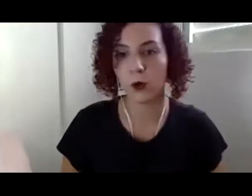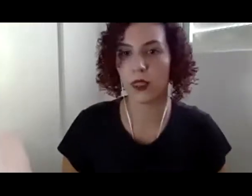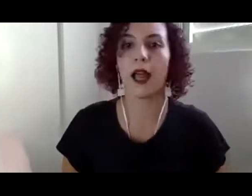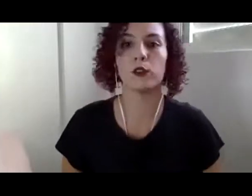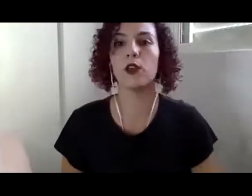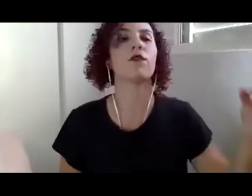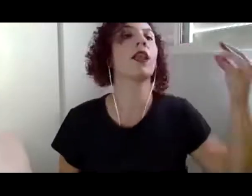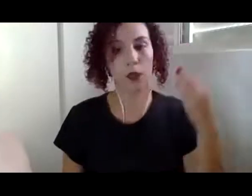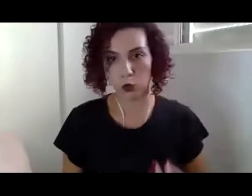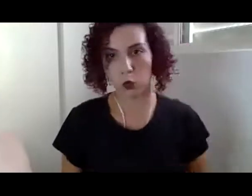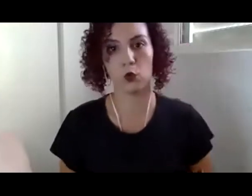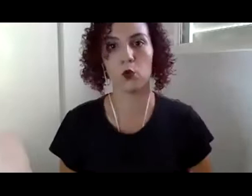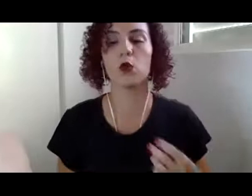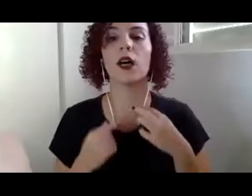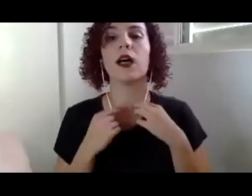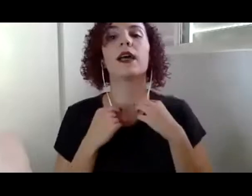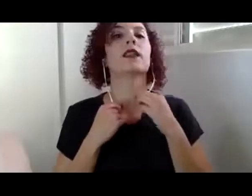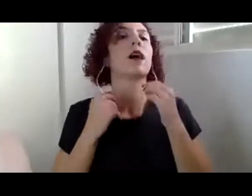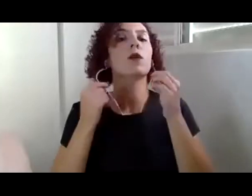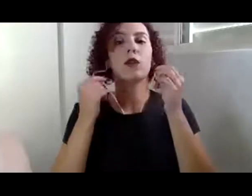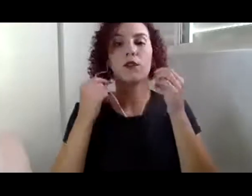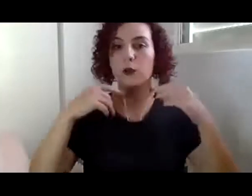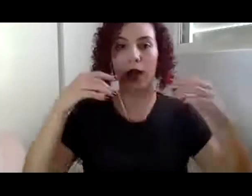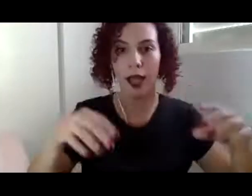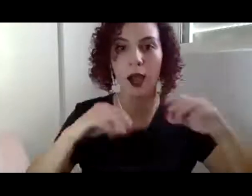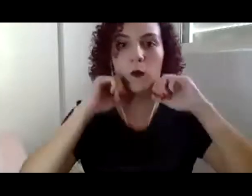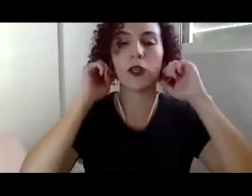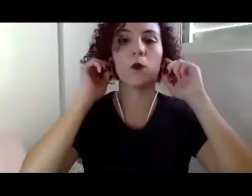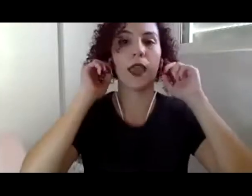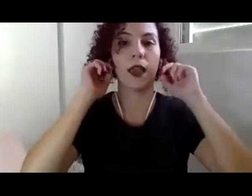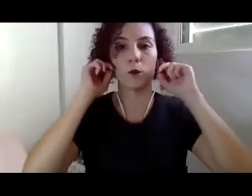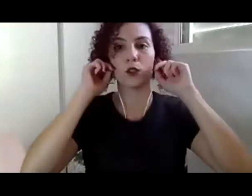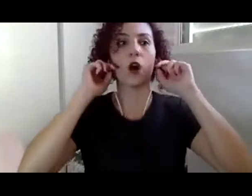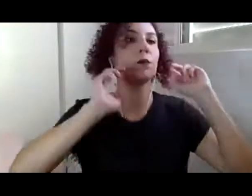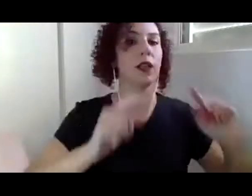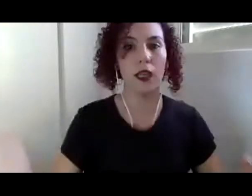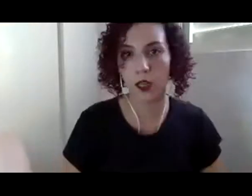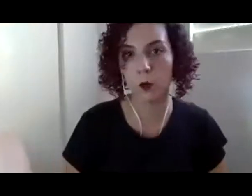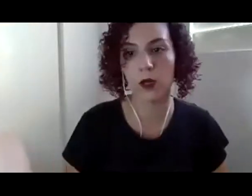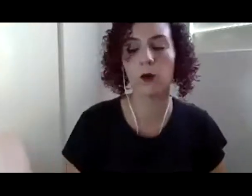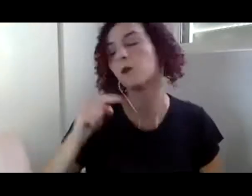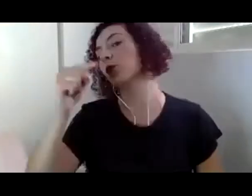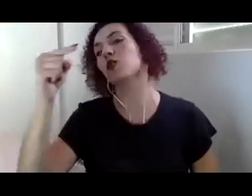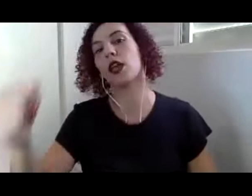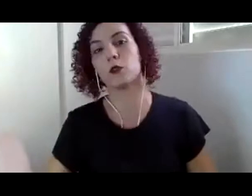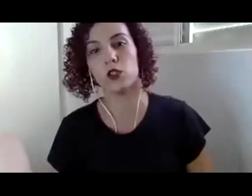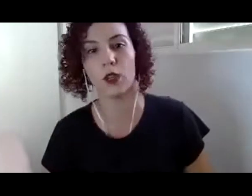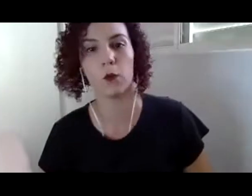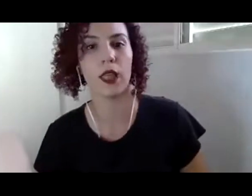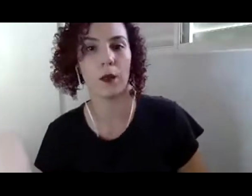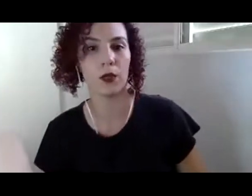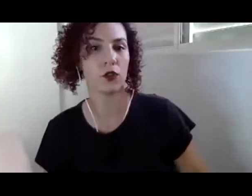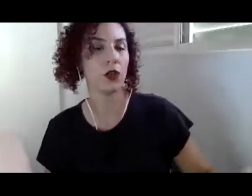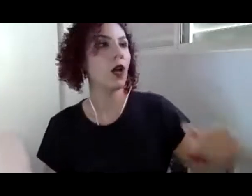com a comunidade, eu falar que eu sou surda, então eu defendo a causa, eu quero uma escola bilíngue, eu quero o meu direito de